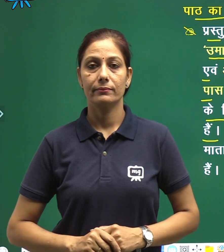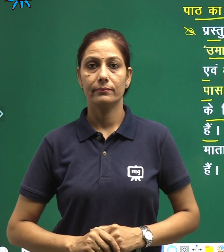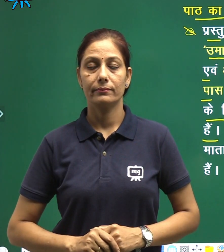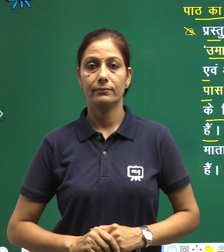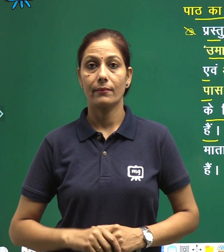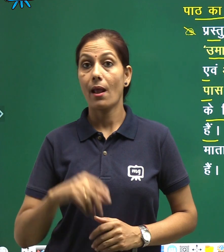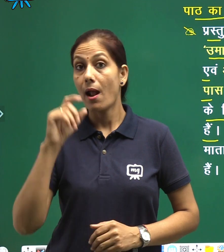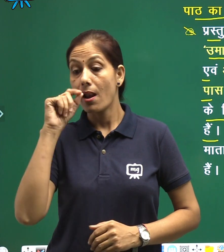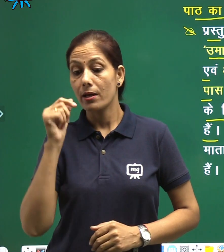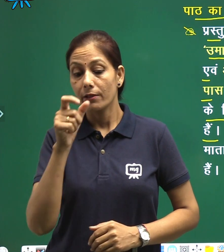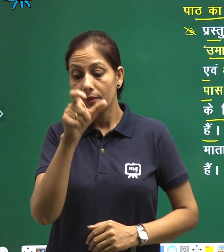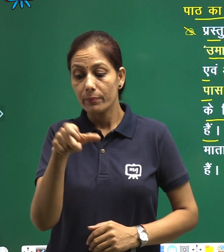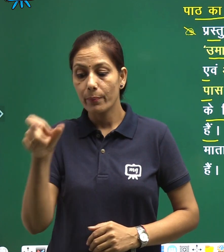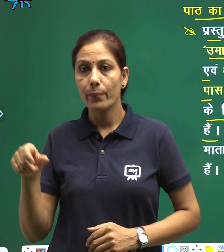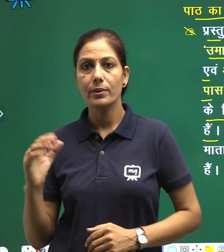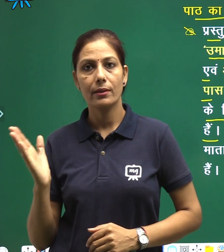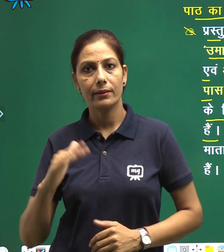लड़के वाले आते हैं।